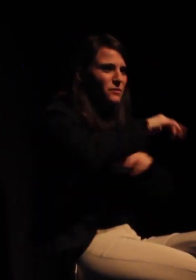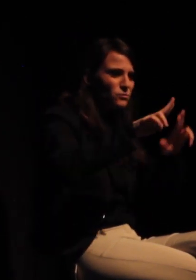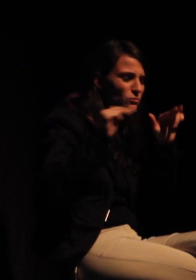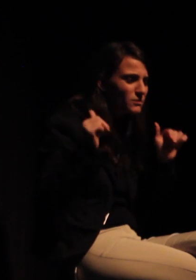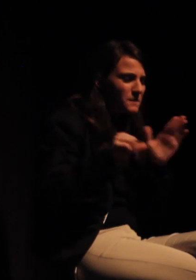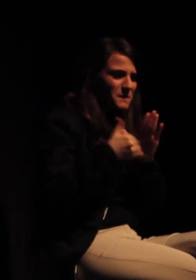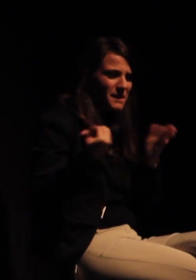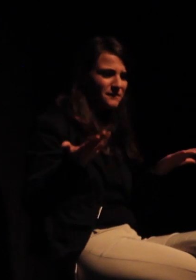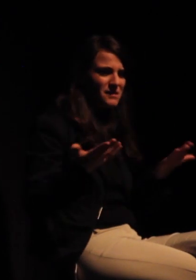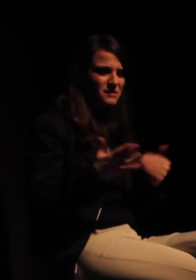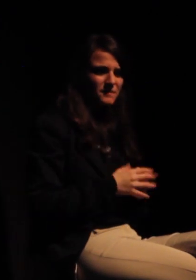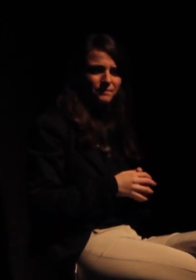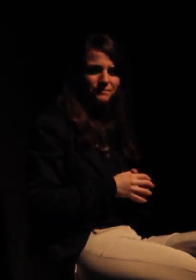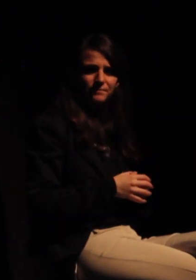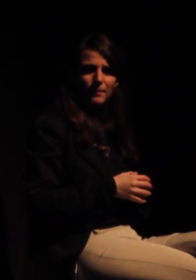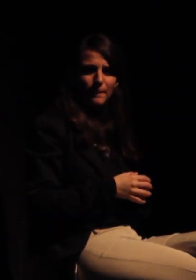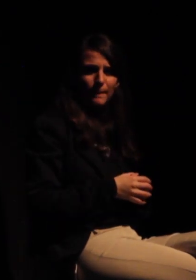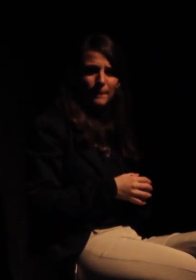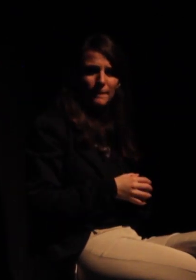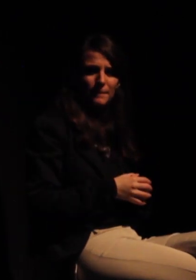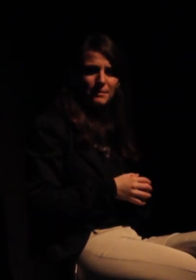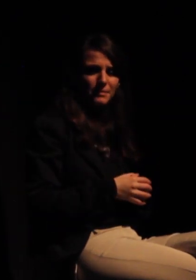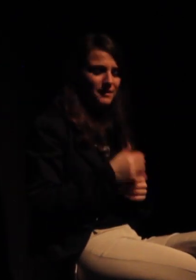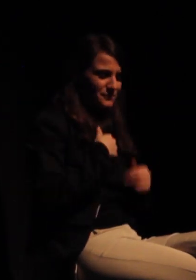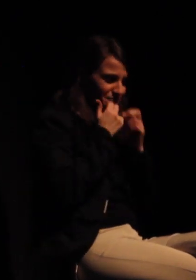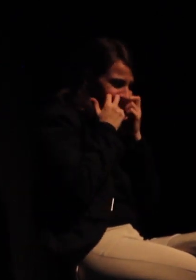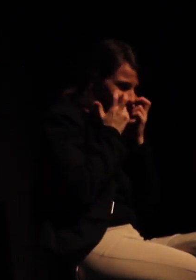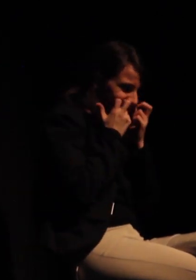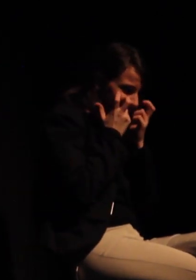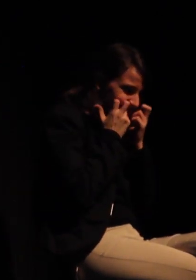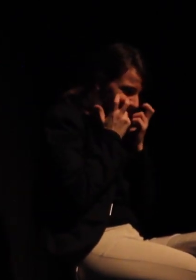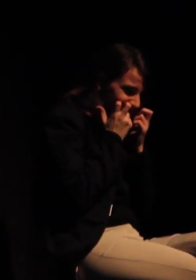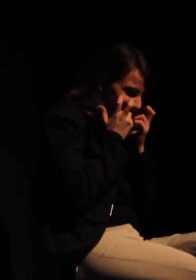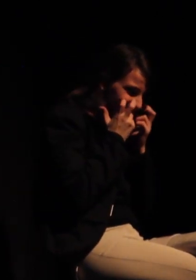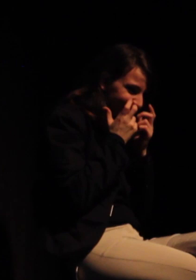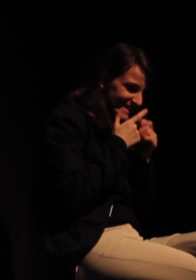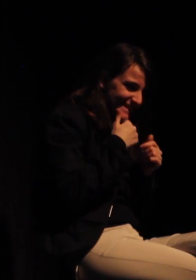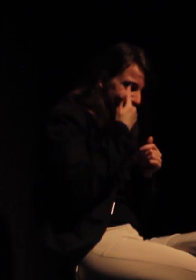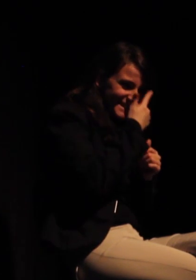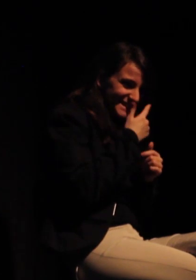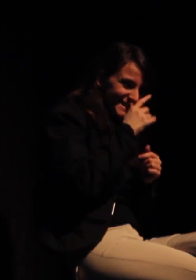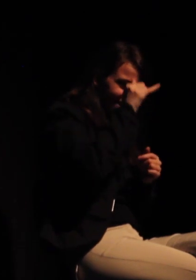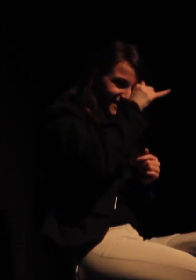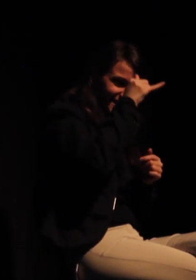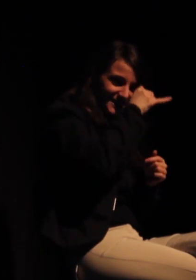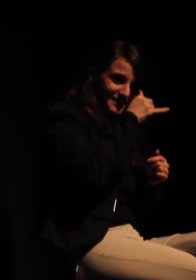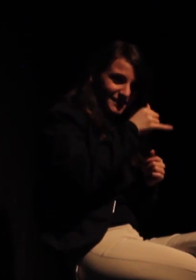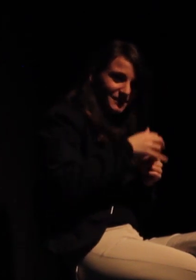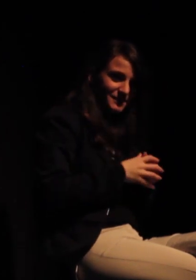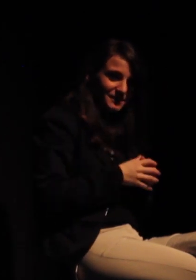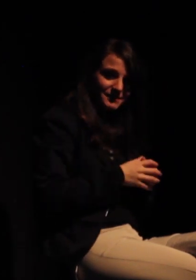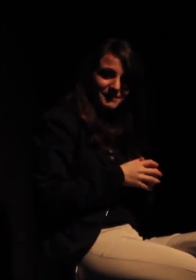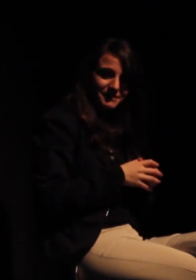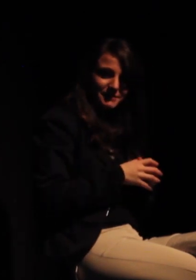é? Aí eu me encolhi, fiz uma carinha de tonto, e já tenho um